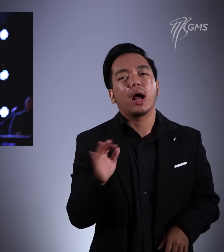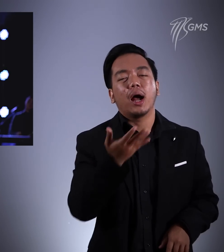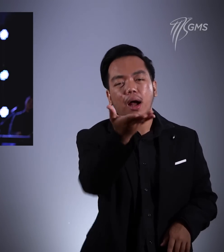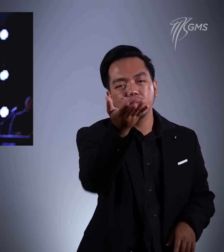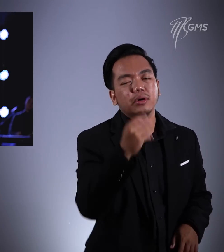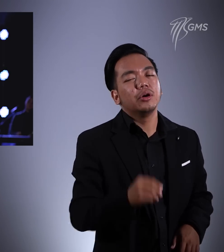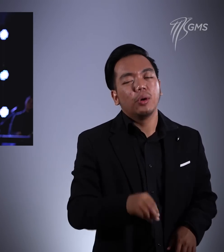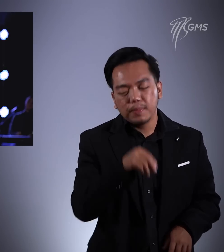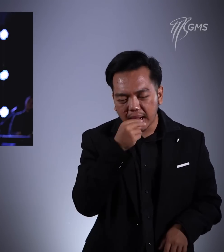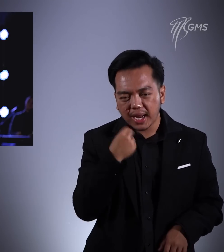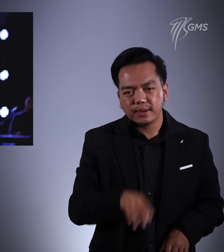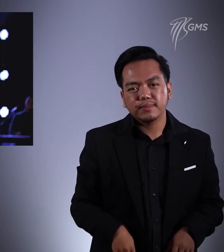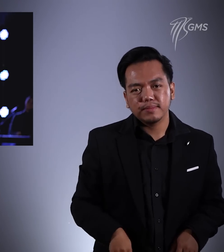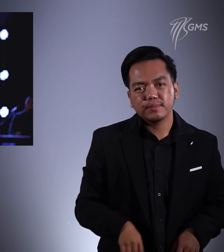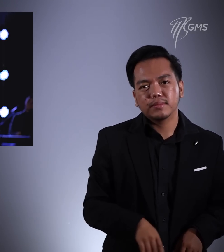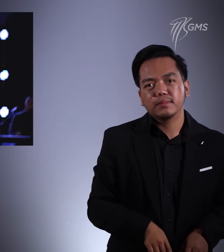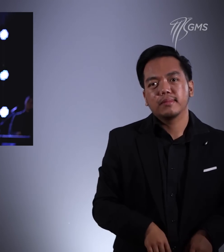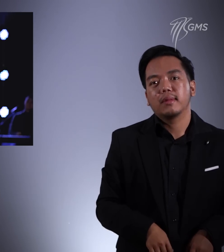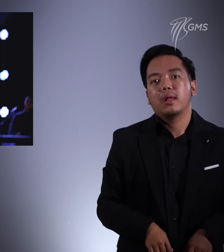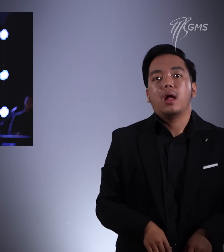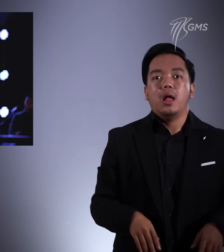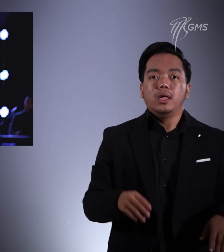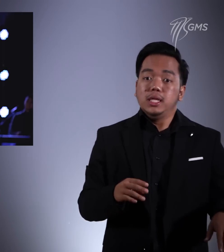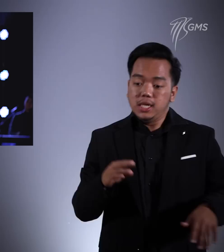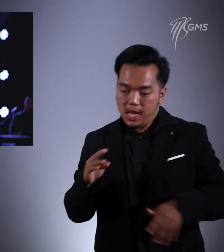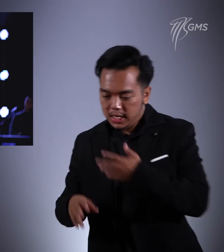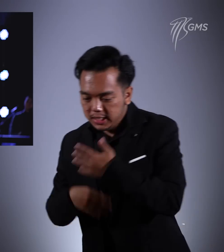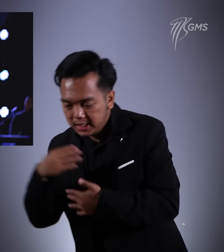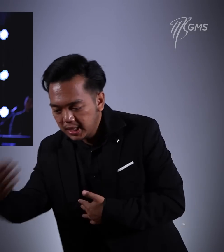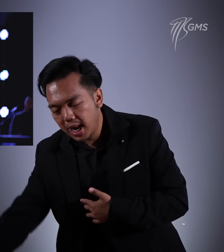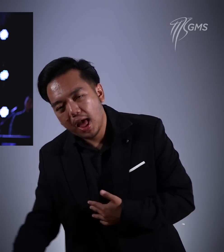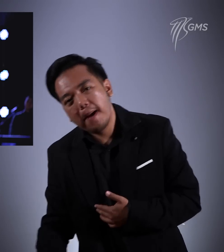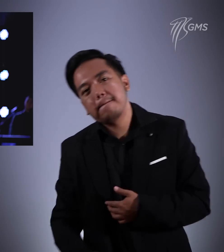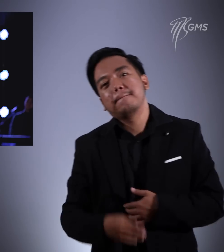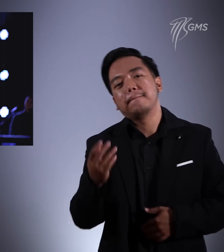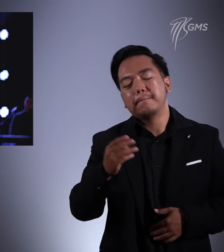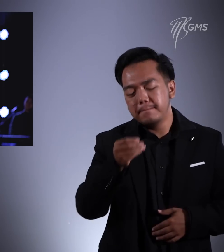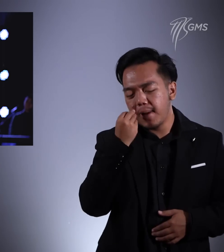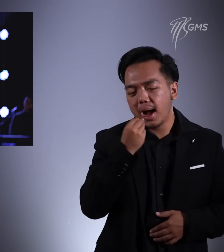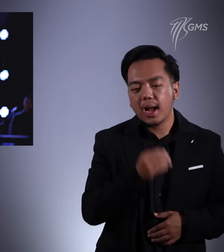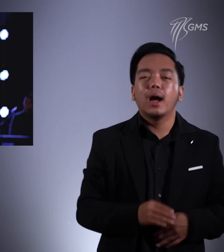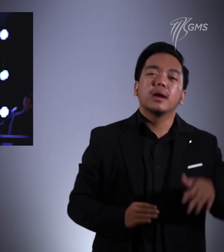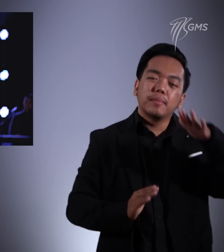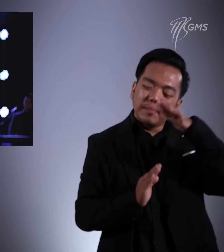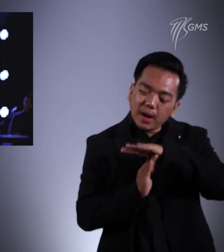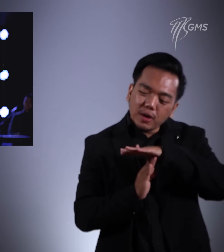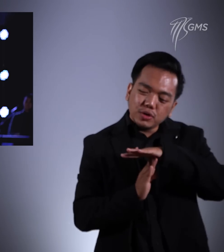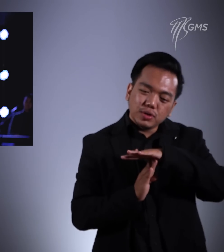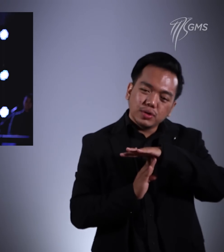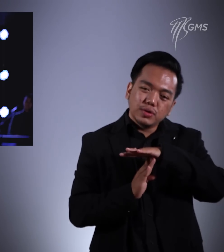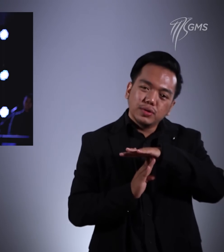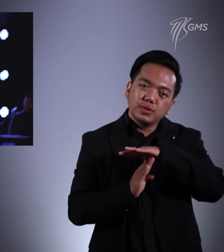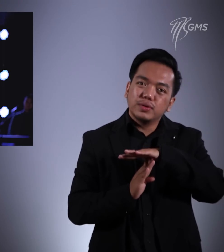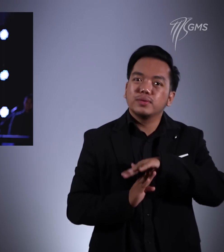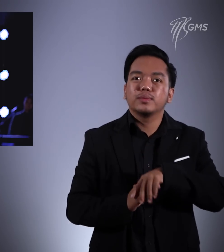Setelah Anda makan, tunggu telan, ada selah dulu, di pause dulu. Dari satu ronde ke ronde berikutnya, hidup ini